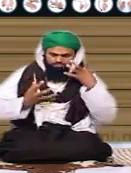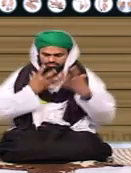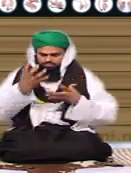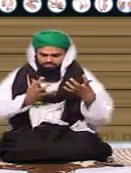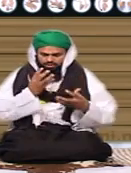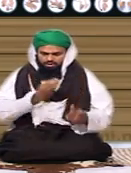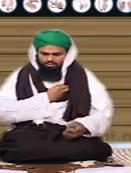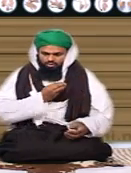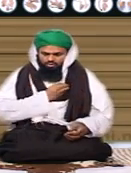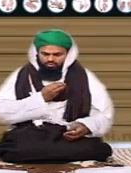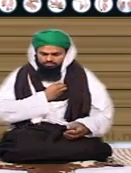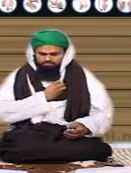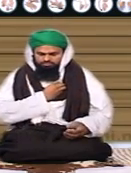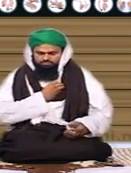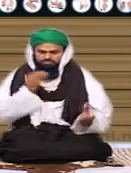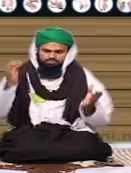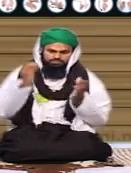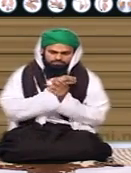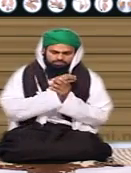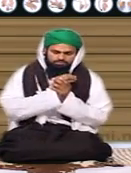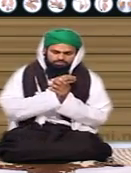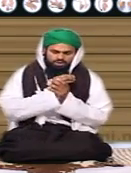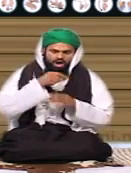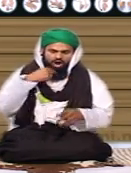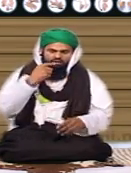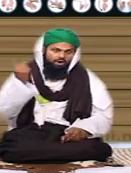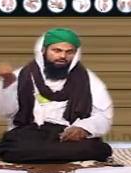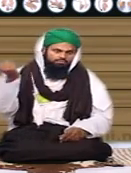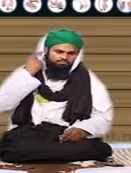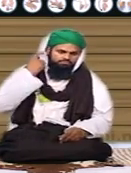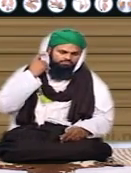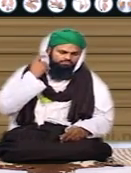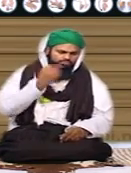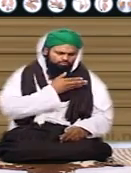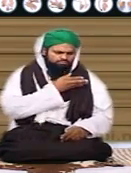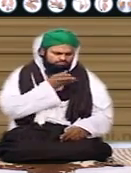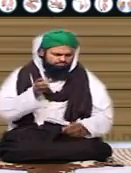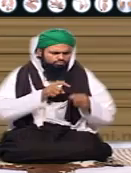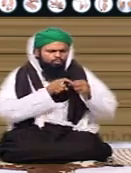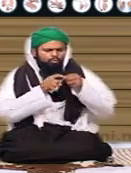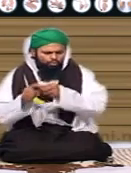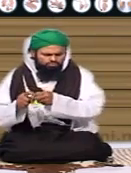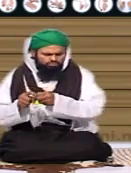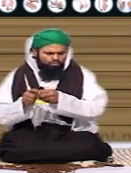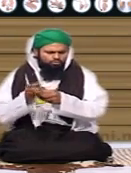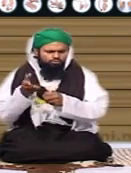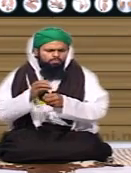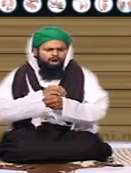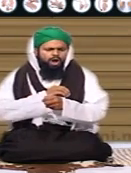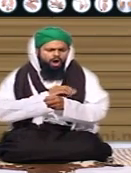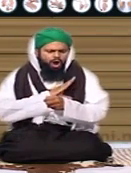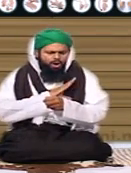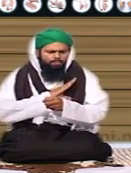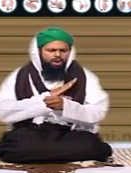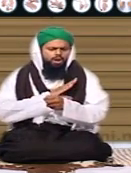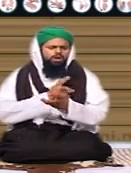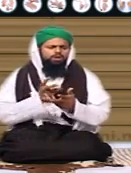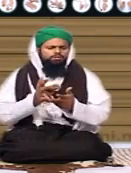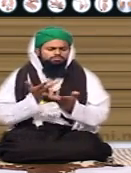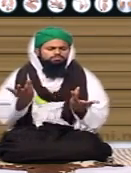کہ مجھے حاطف نے آواز دی کہ اس سے پوچھتا کیوں نہیں کہ تیرا چہرہ قبلے کی طرف سے